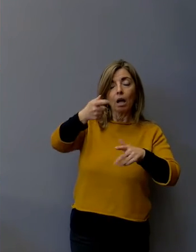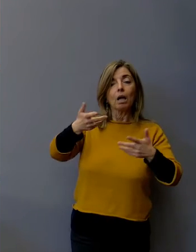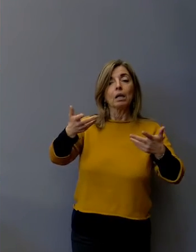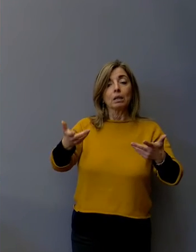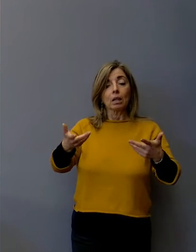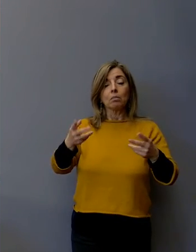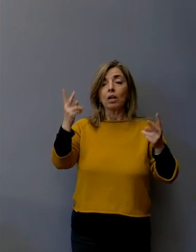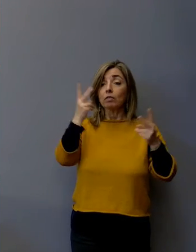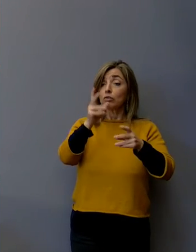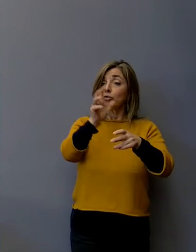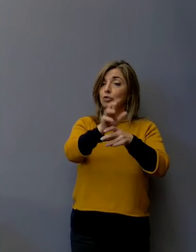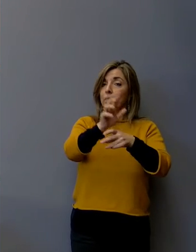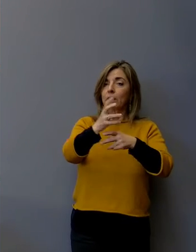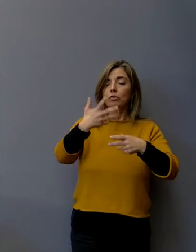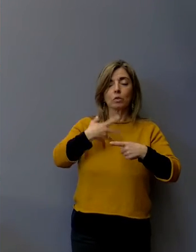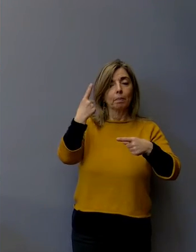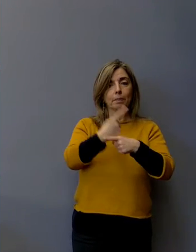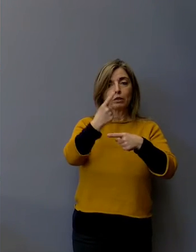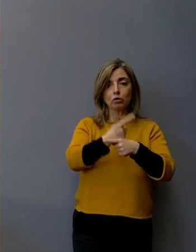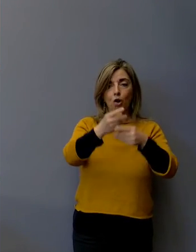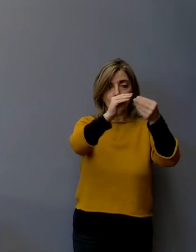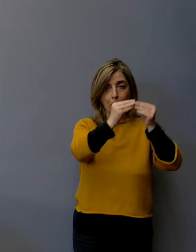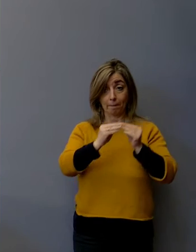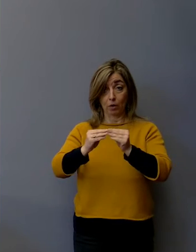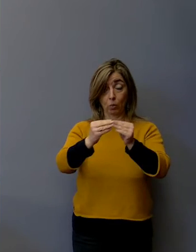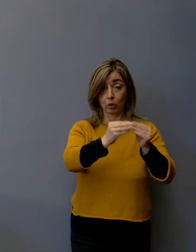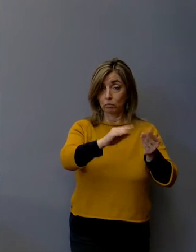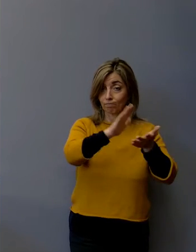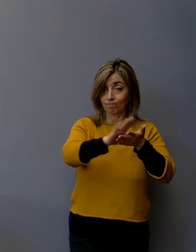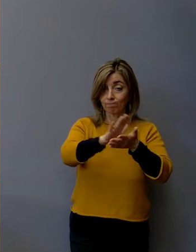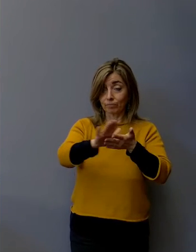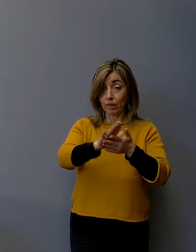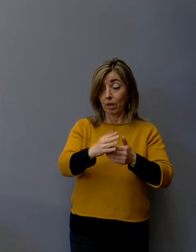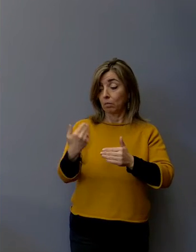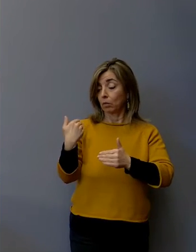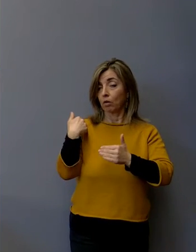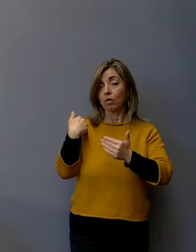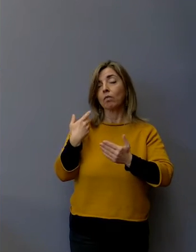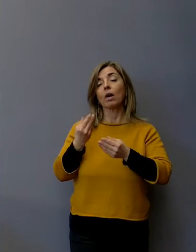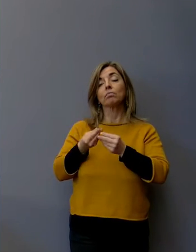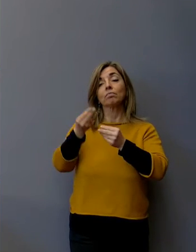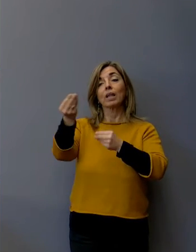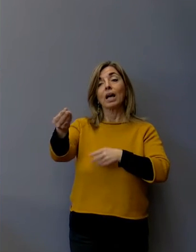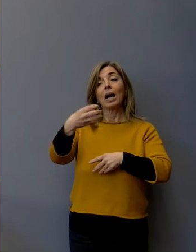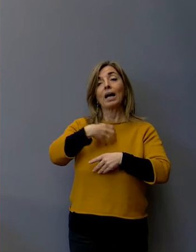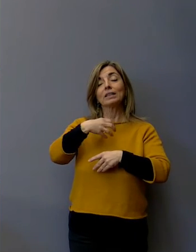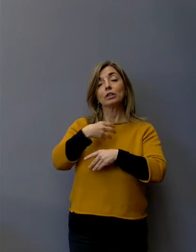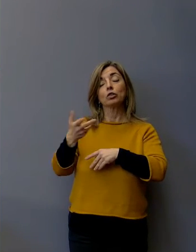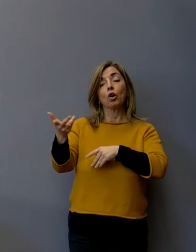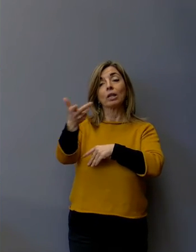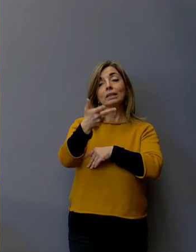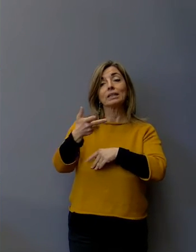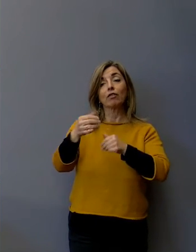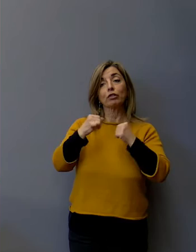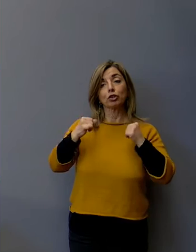grande bisogno di manutenzione recentemente abbiamo anche consegnato un dossier all'assessore ai servizi civici per questo abbiamo proposto